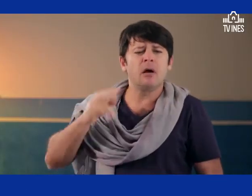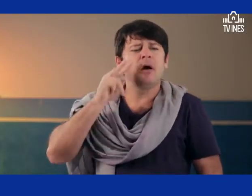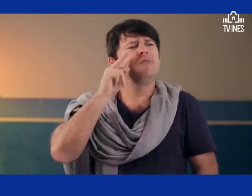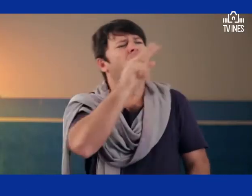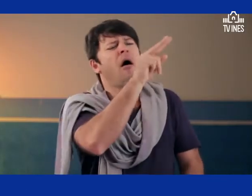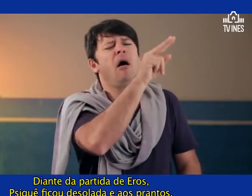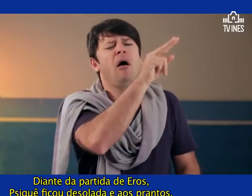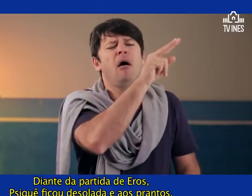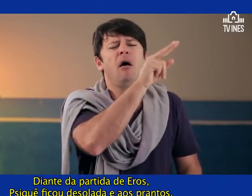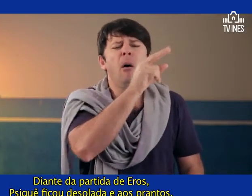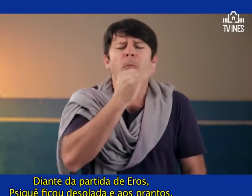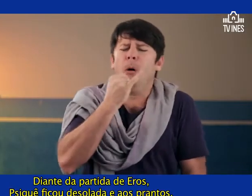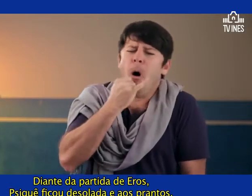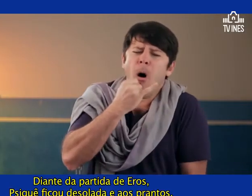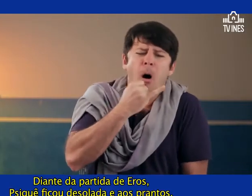Diante da partida de Eros,